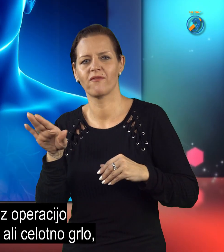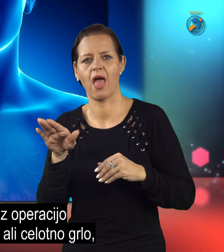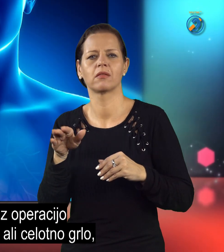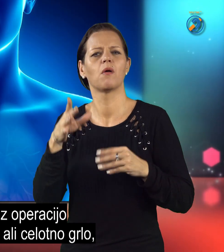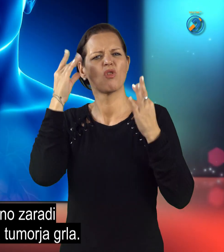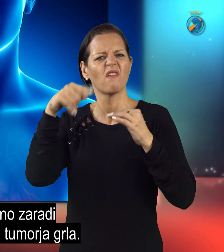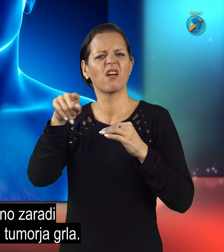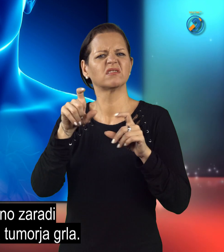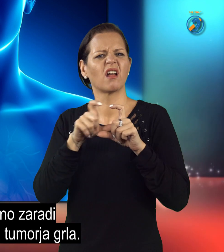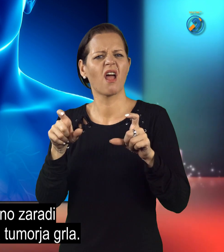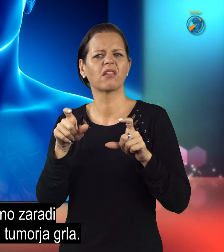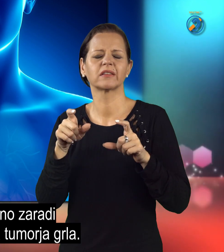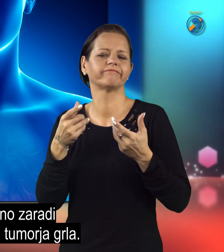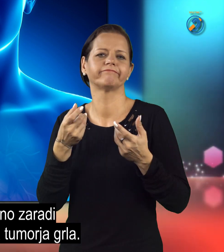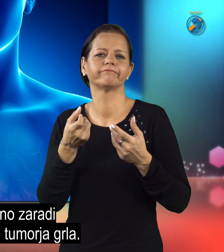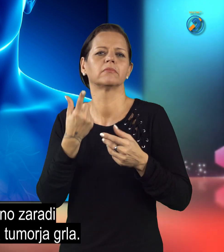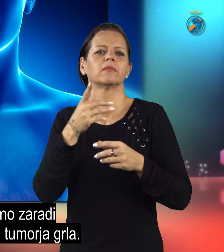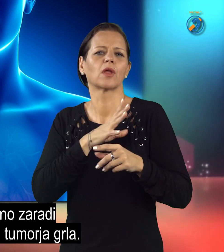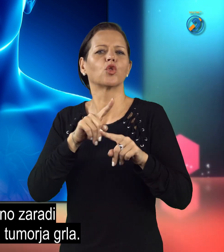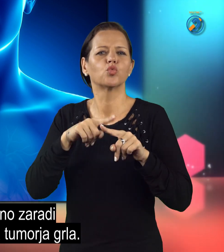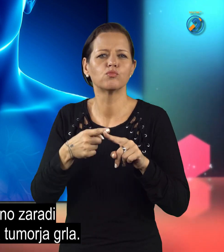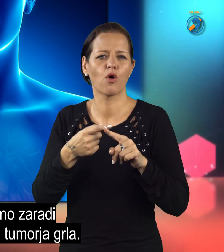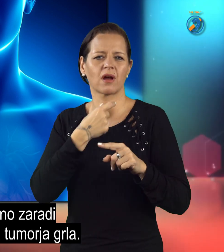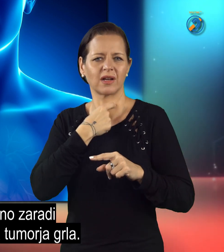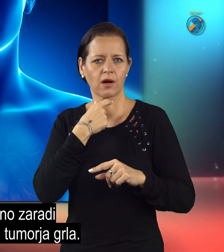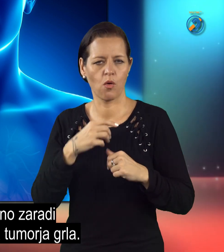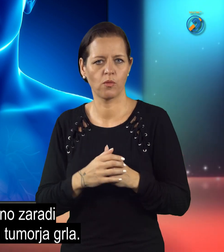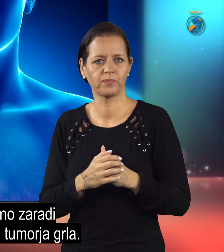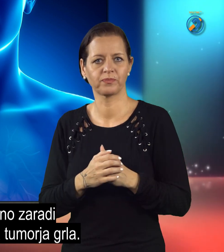navadno zaradi malignega tumorja grla.